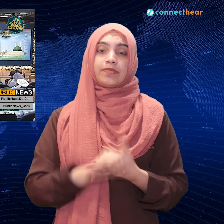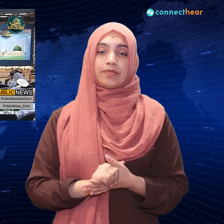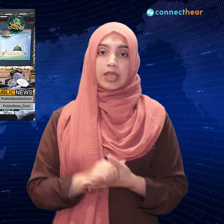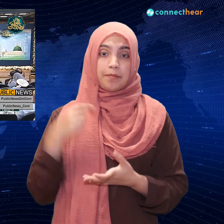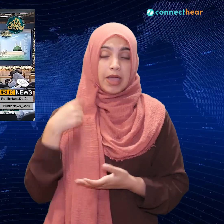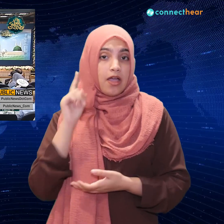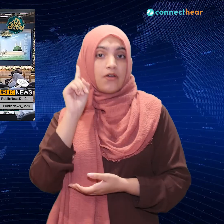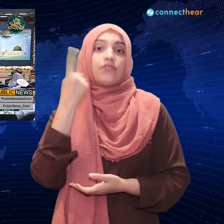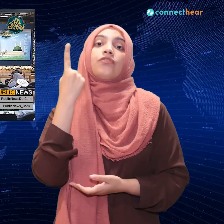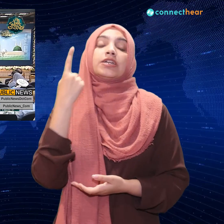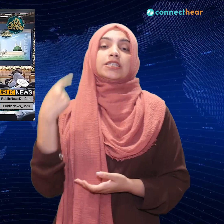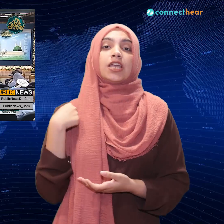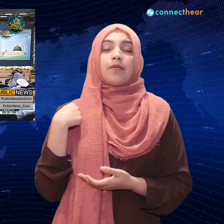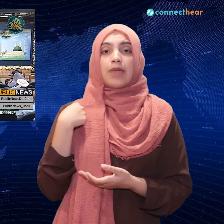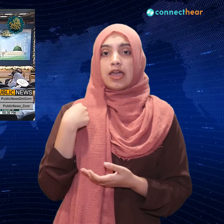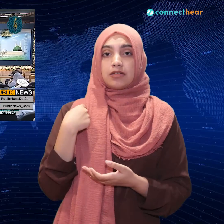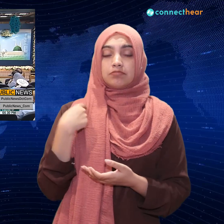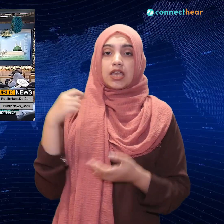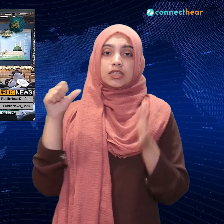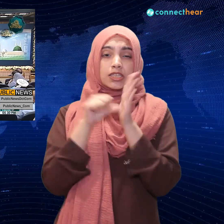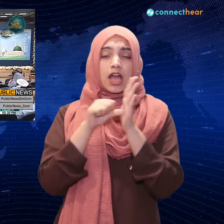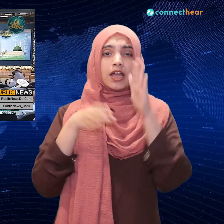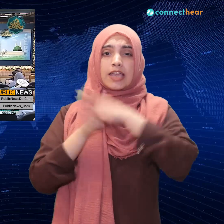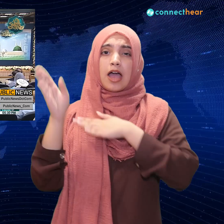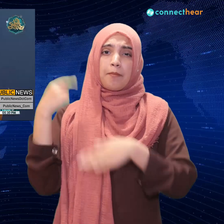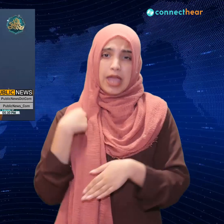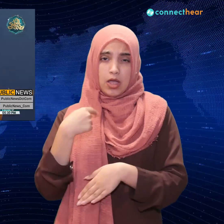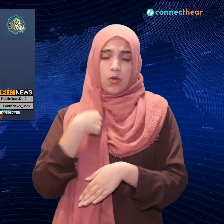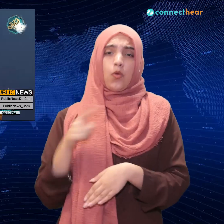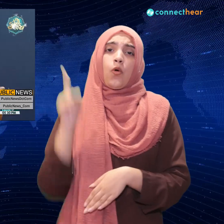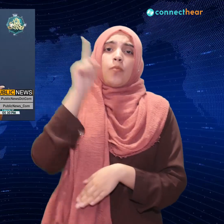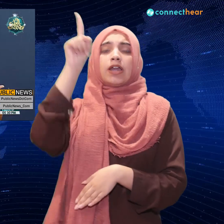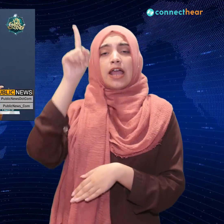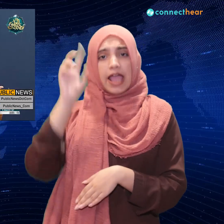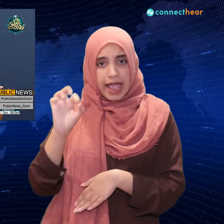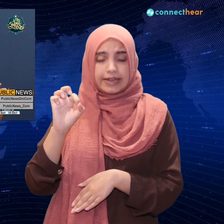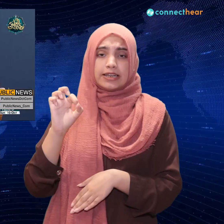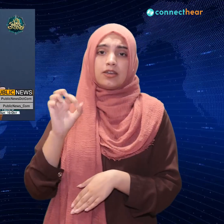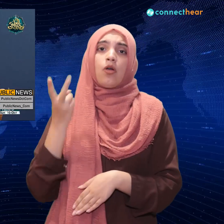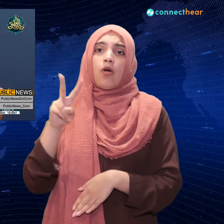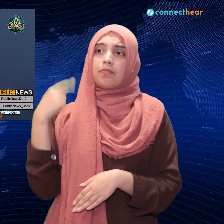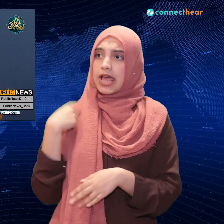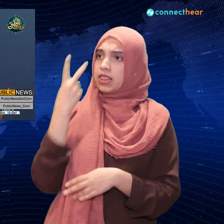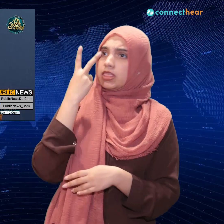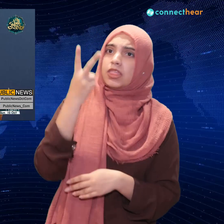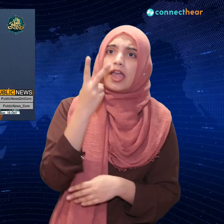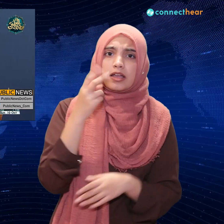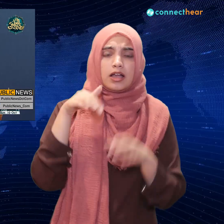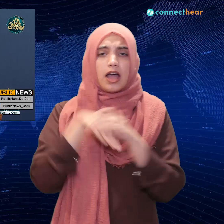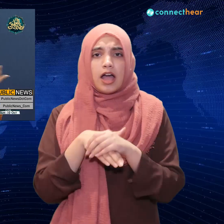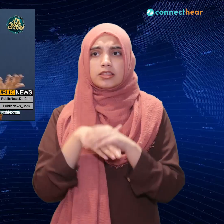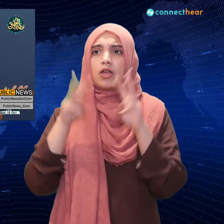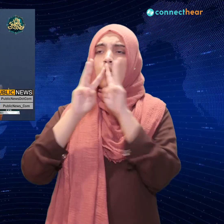پہلی دفعہ انگلینڈ گیا، 18 سال کا تھا، تو وہاں جو ہم نے ماحول دیکھا